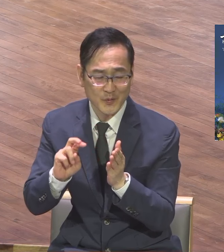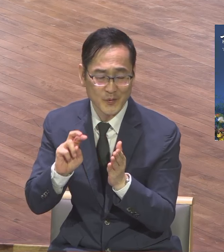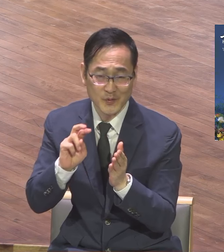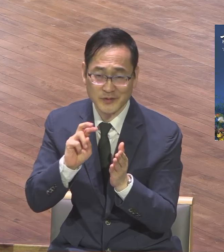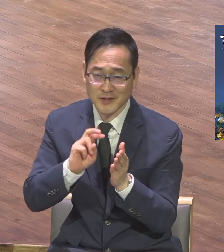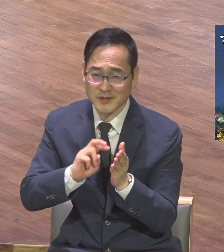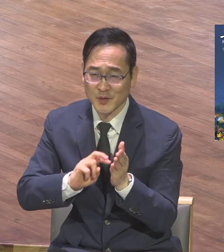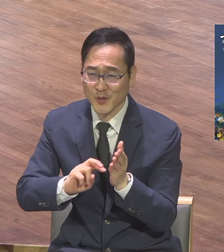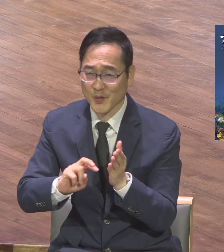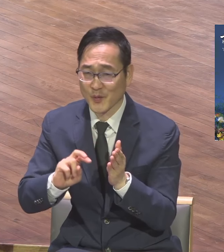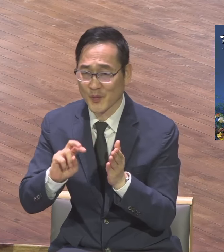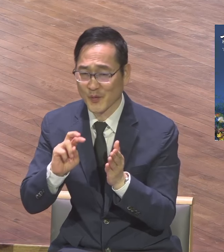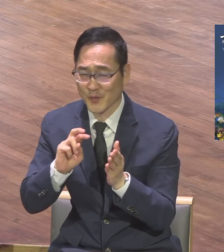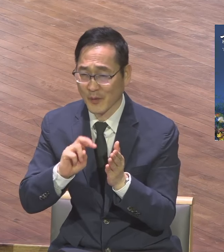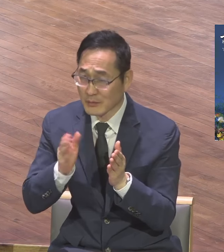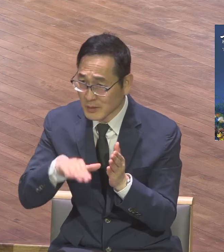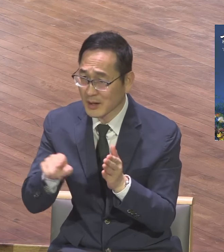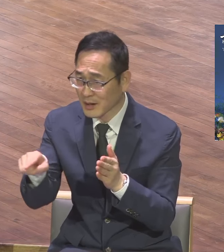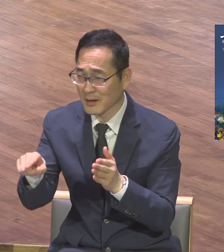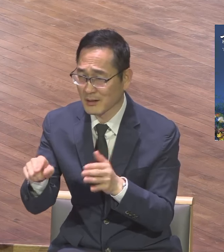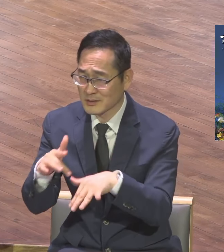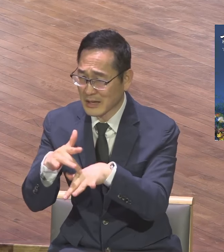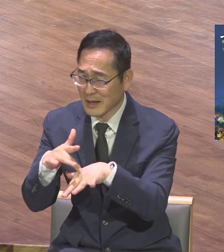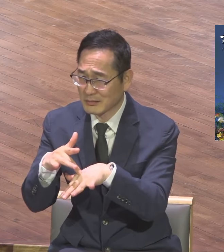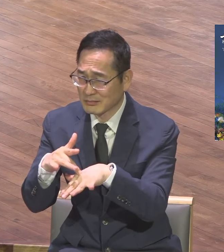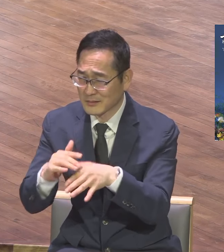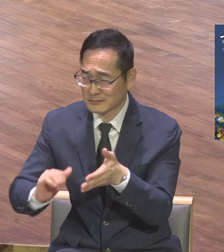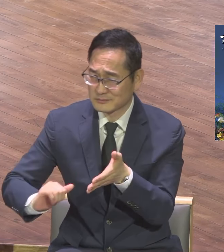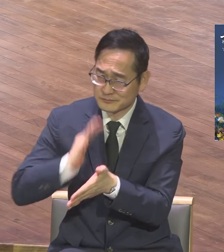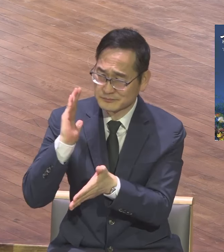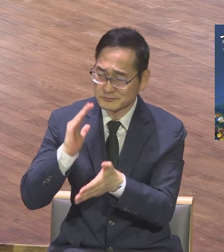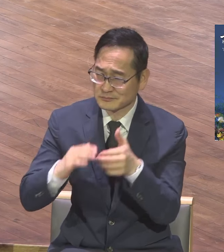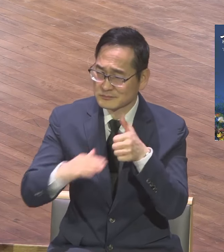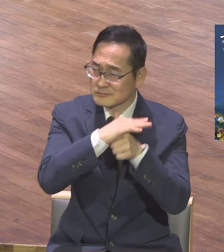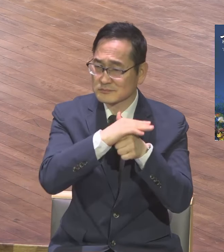고소하는데 예수 그리스도께서 전부 다